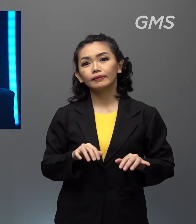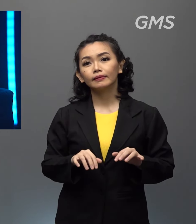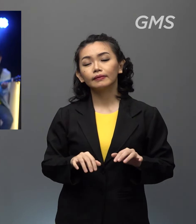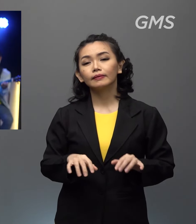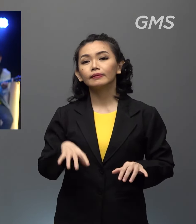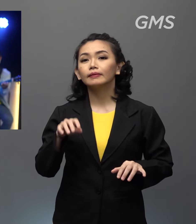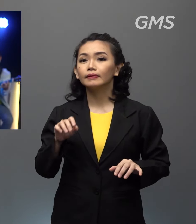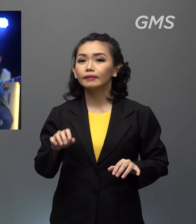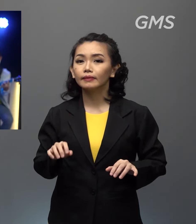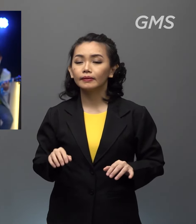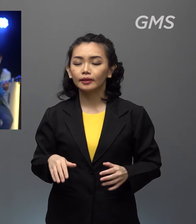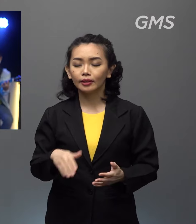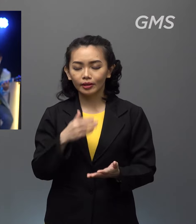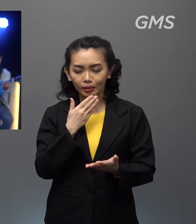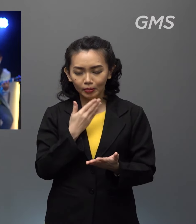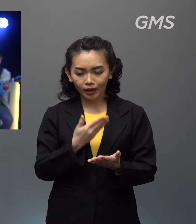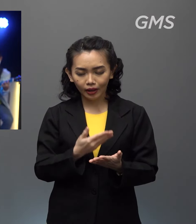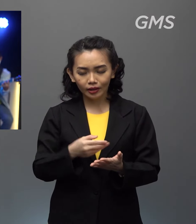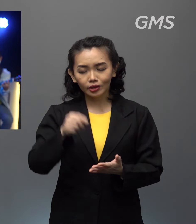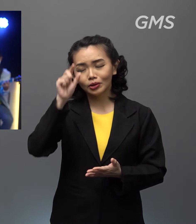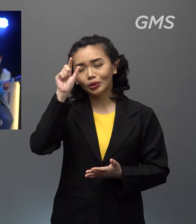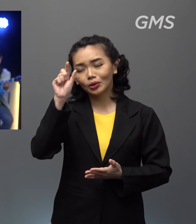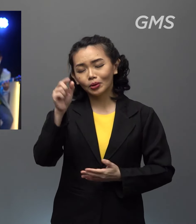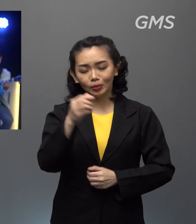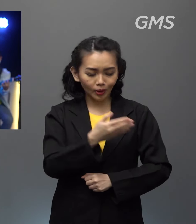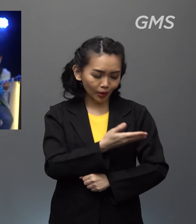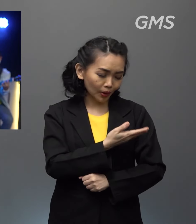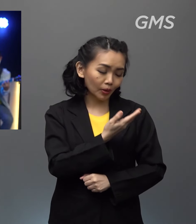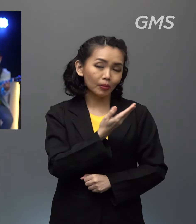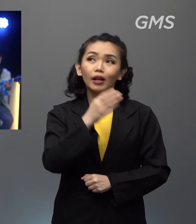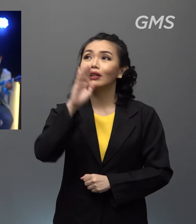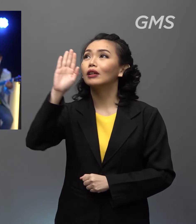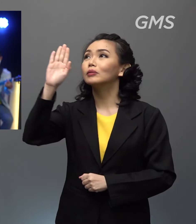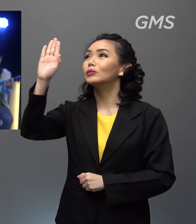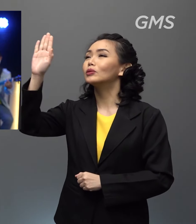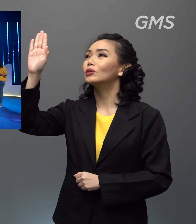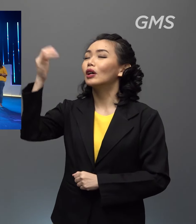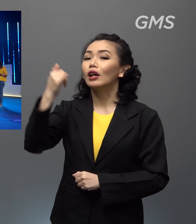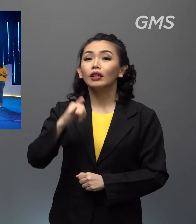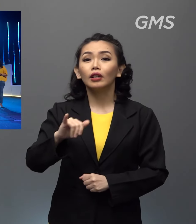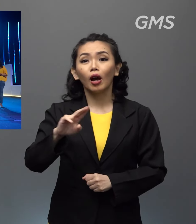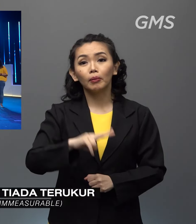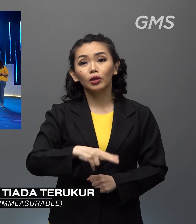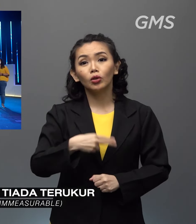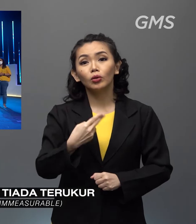Terima kasih buat pengorbanan-Mu yang mengubahkan kehidupan kami.